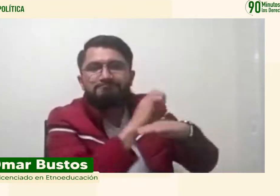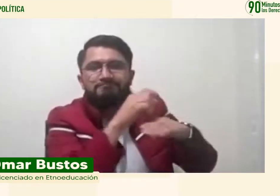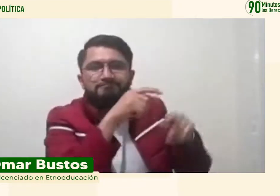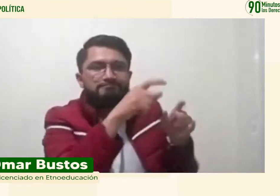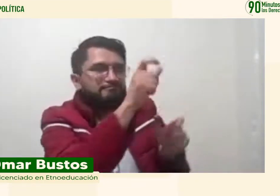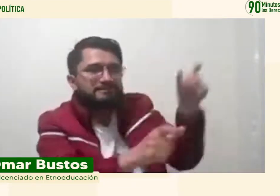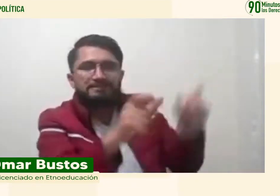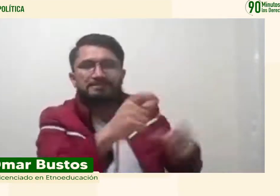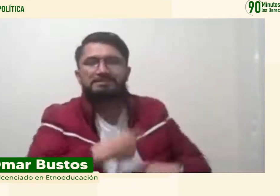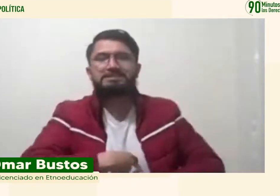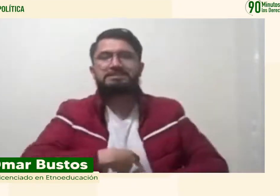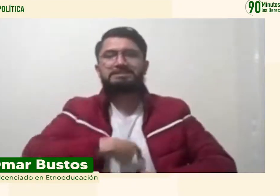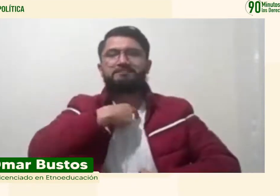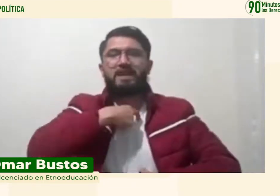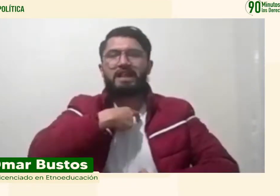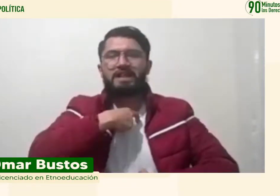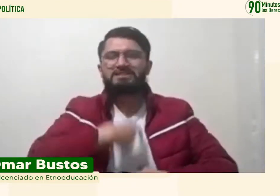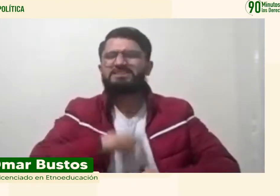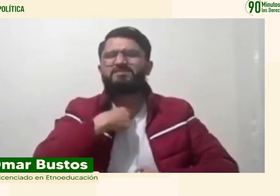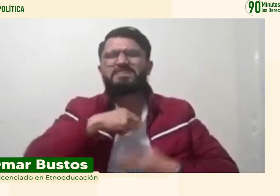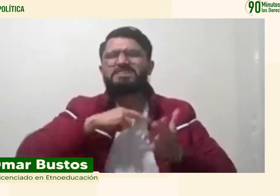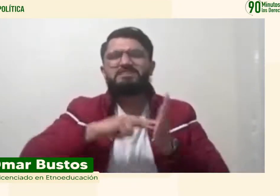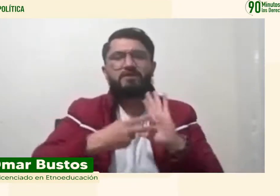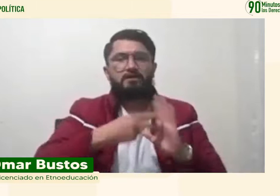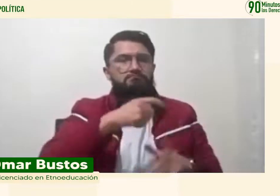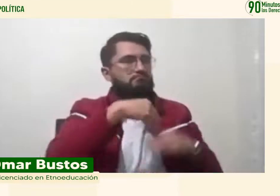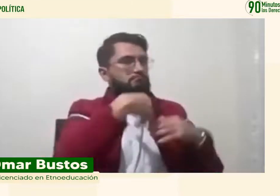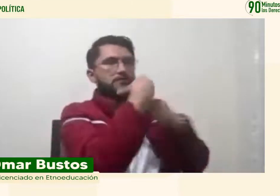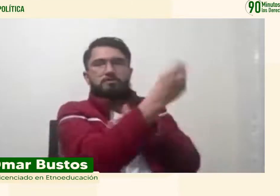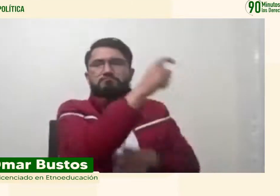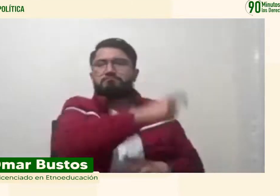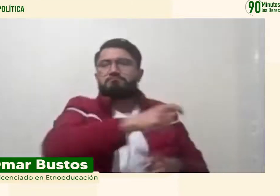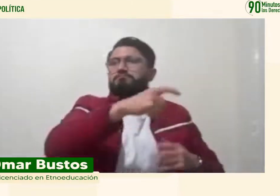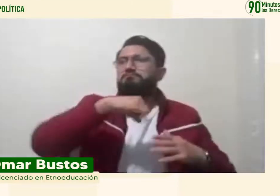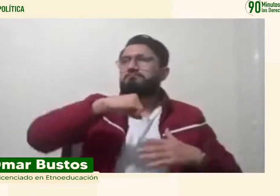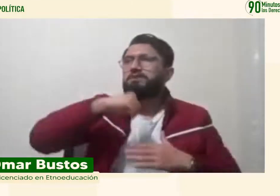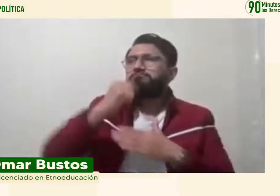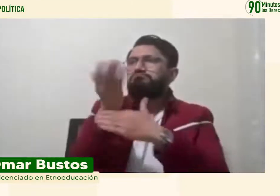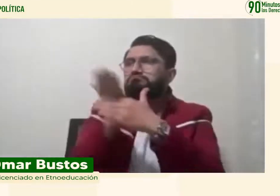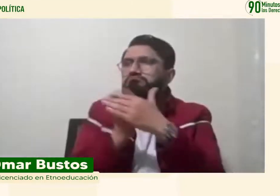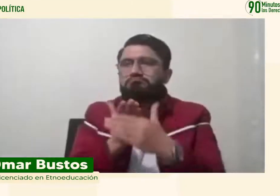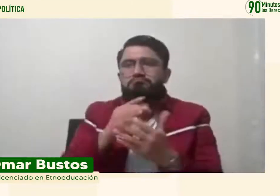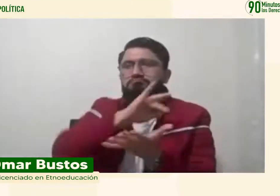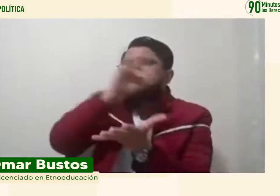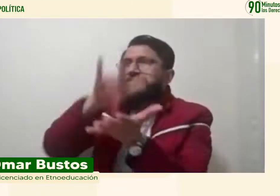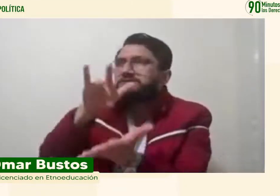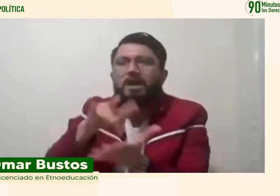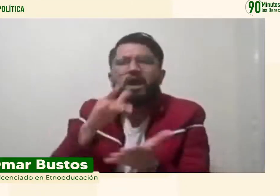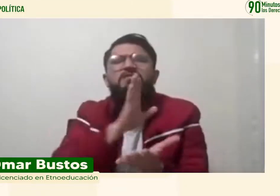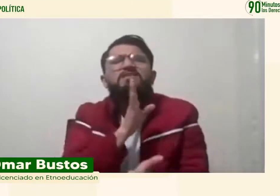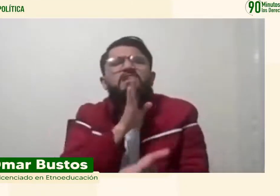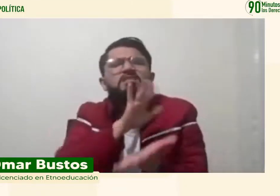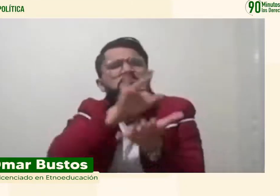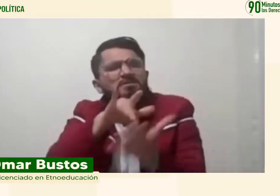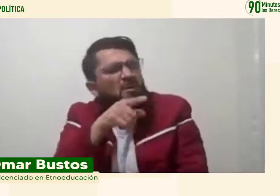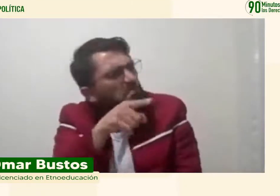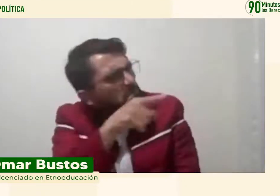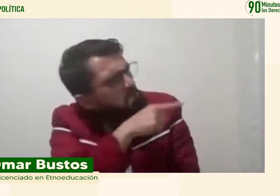social que las personas que los ciudadanos y las personas que son la de la población civil pues tienen cierta exigencia y